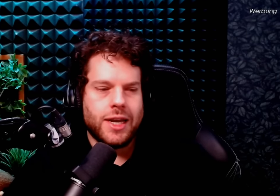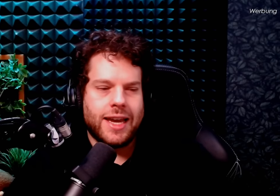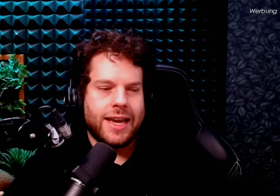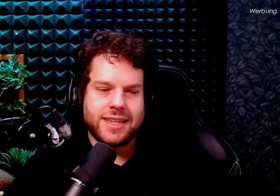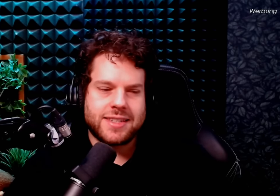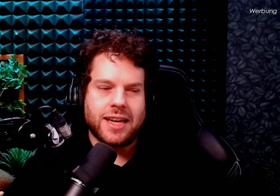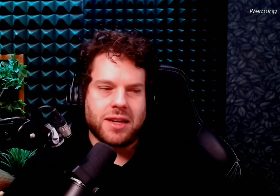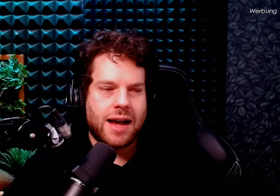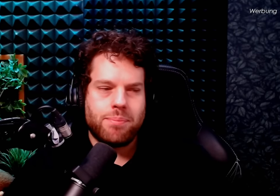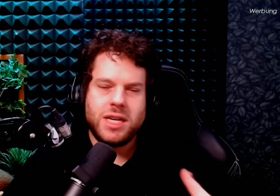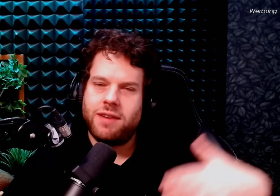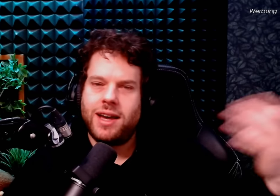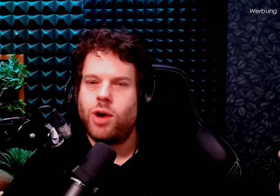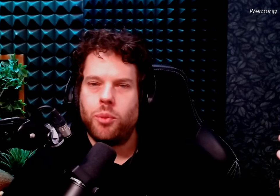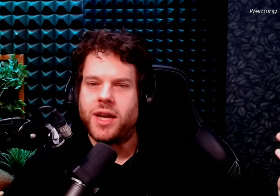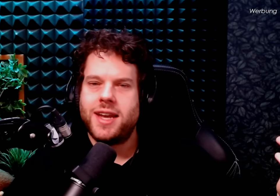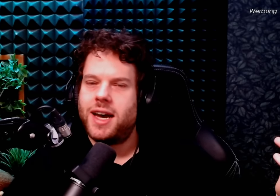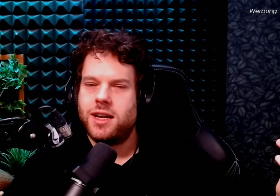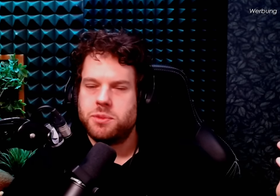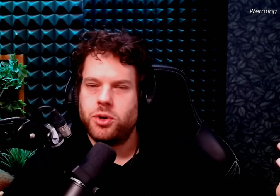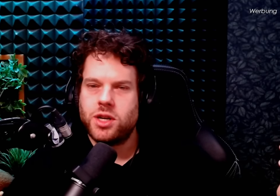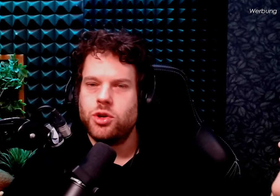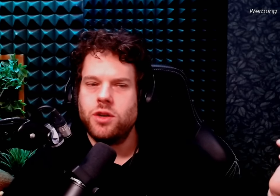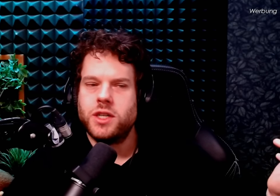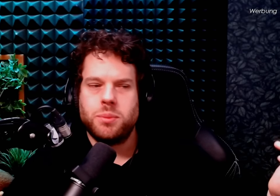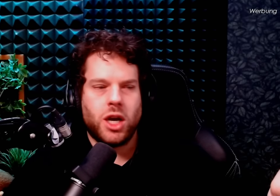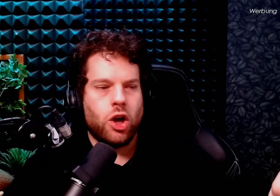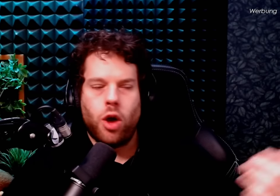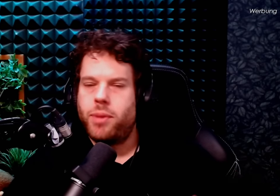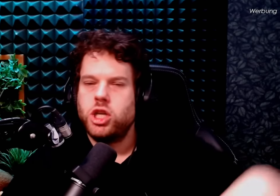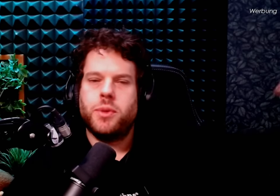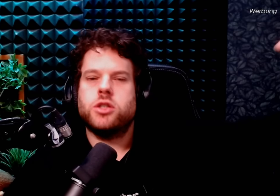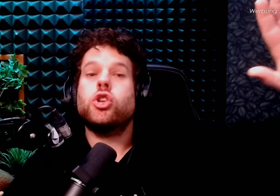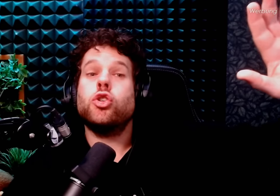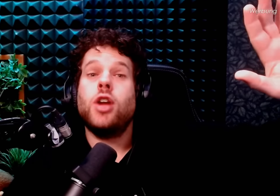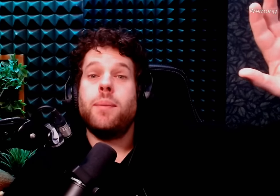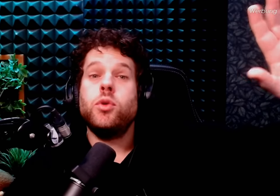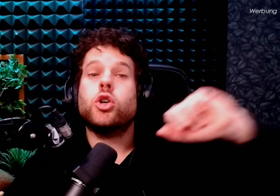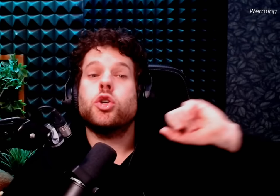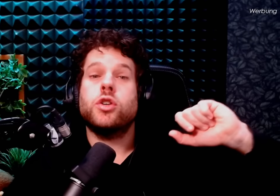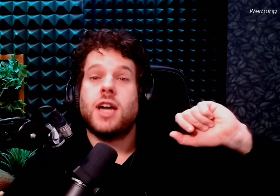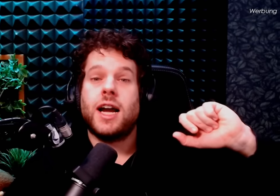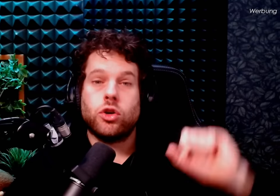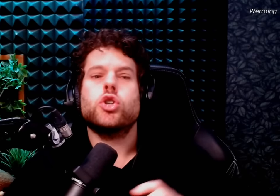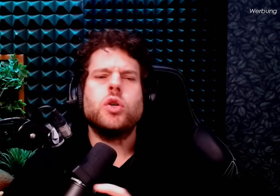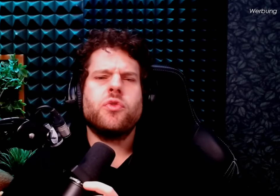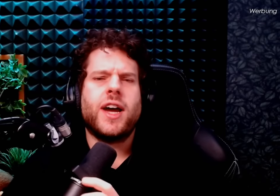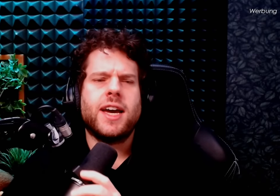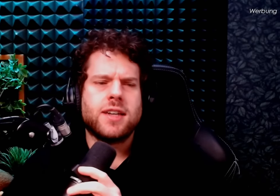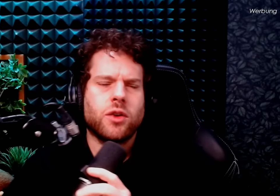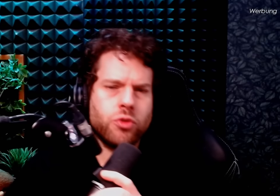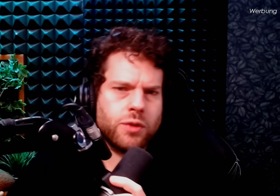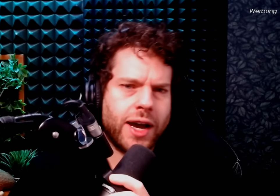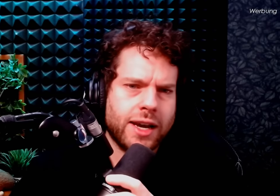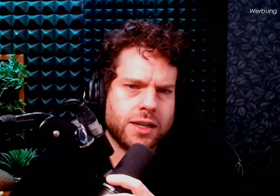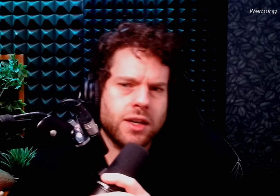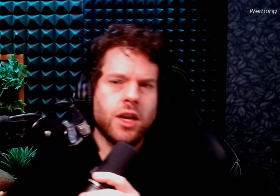Es hat mittlerweile überhaupt keine Anhaltspunkte und irgendwas mehr. Manchmal ist es schönen Abend noch, schönen Tag noch, schönen Feiertag, frohe Weihnachten,